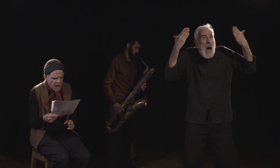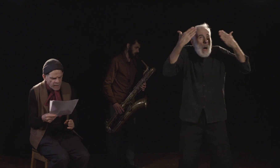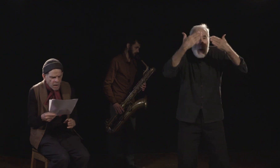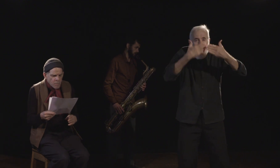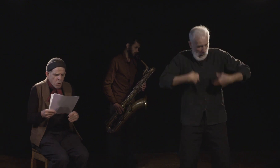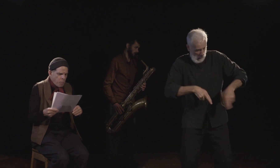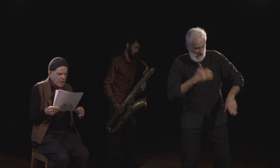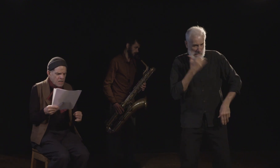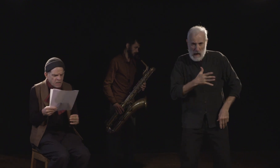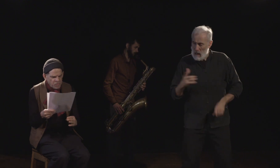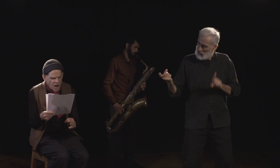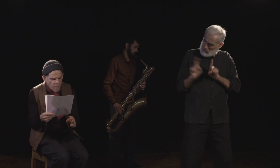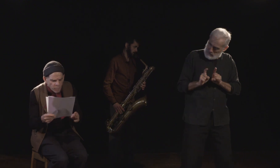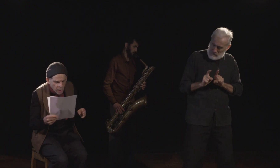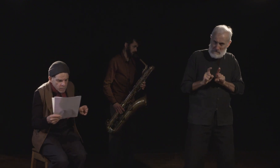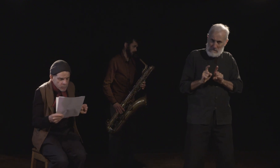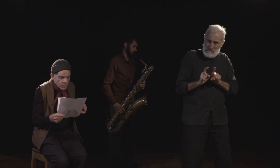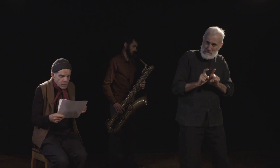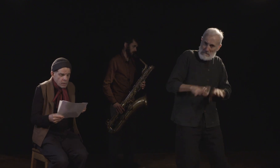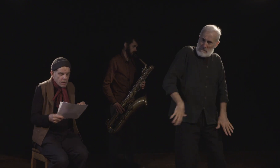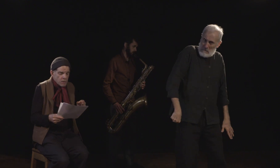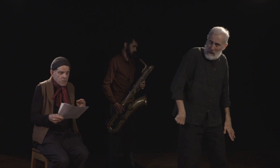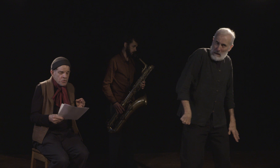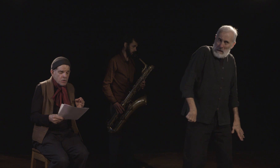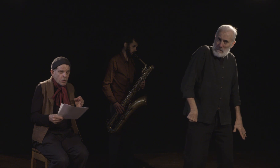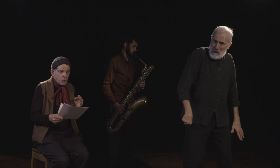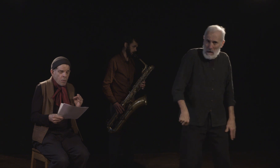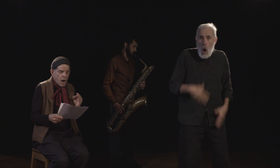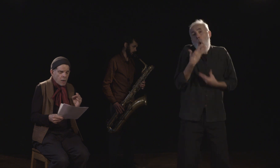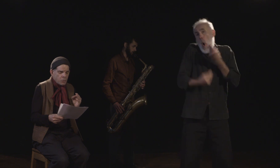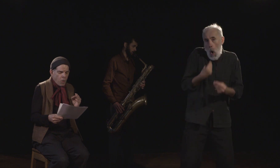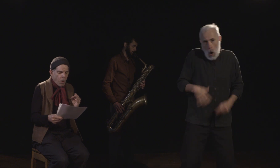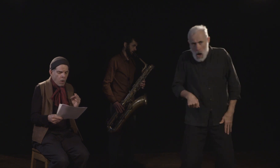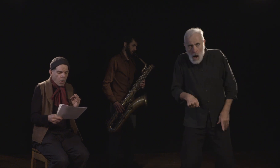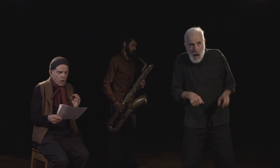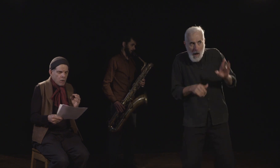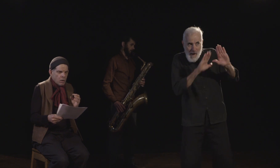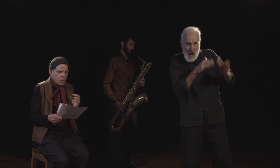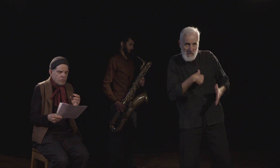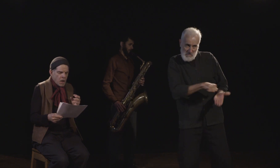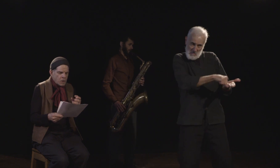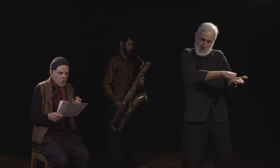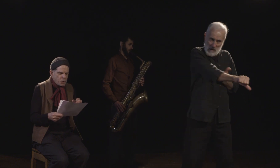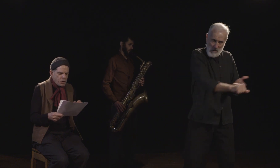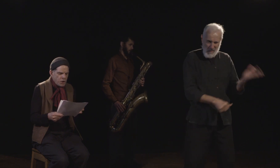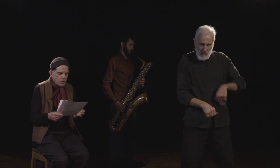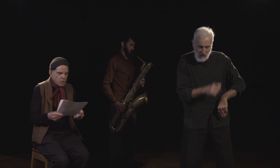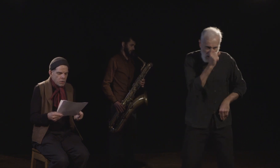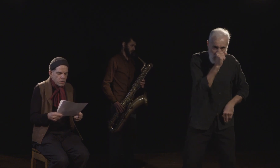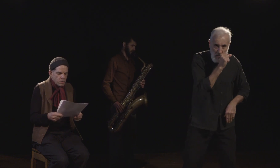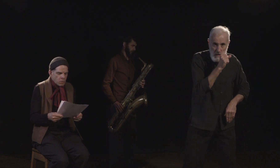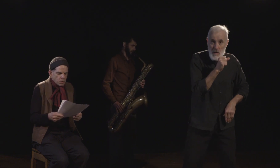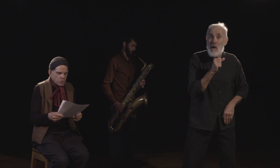rues sales pour payer des femmes. C'est quand le noir dehors vient